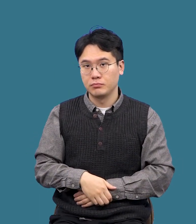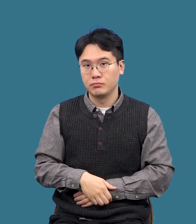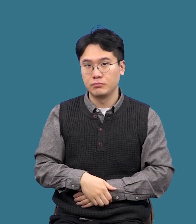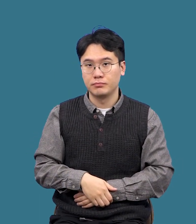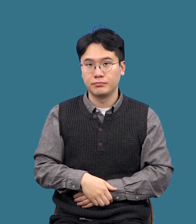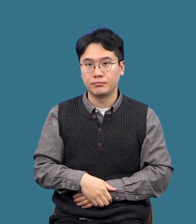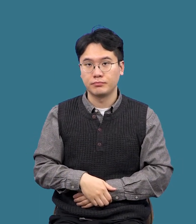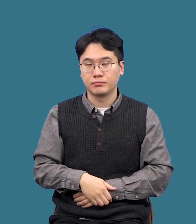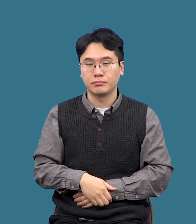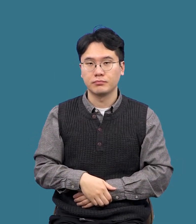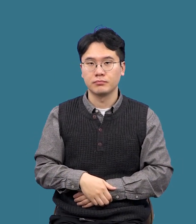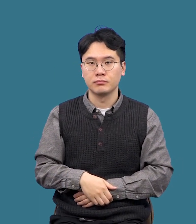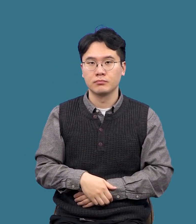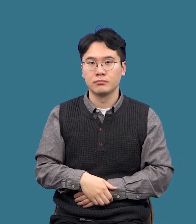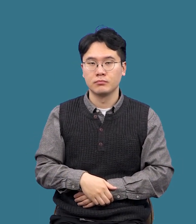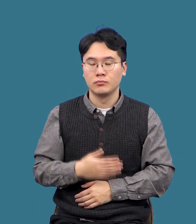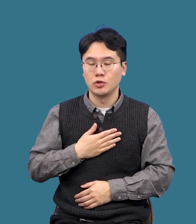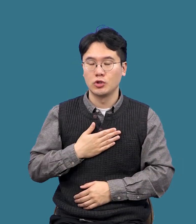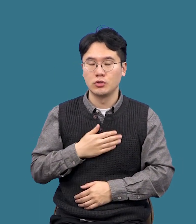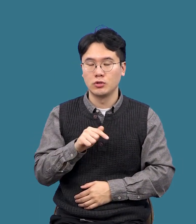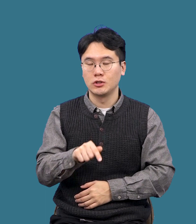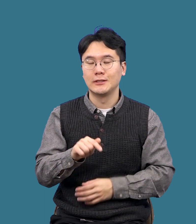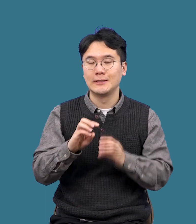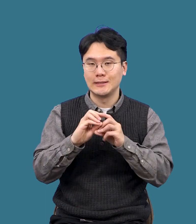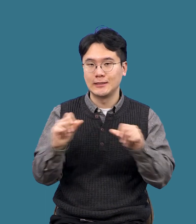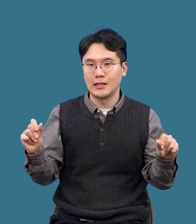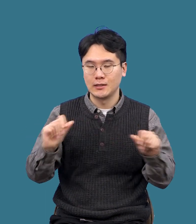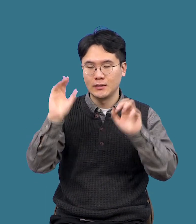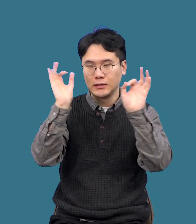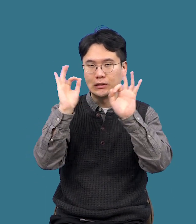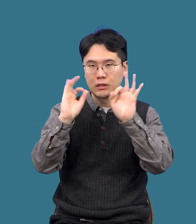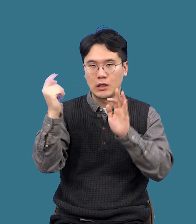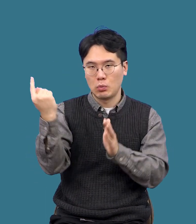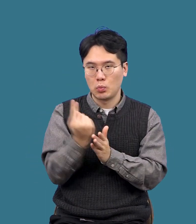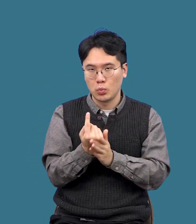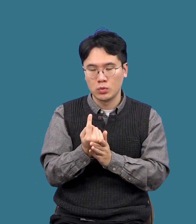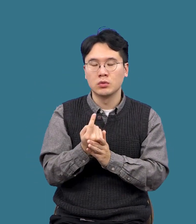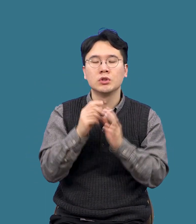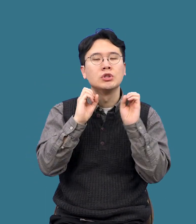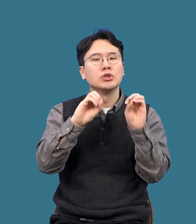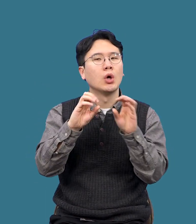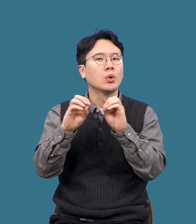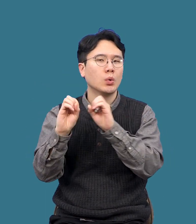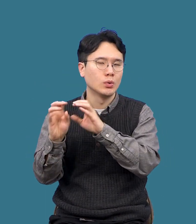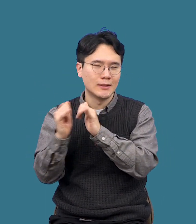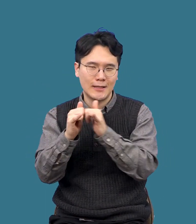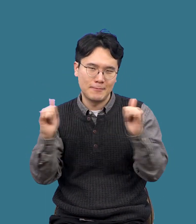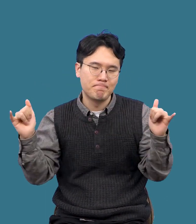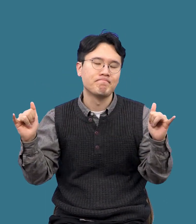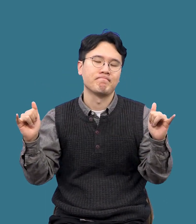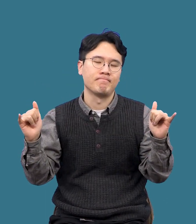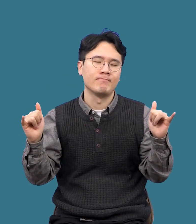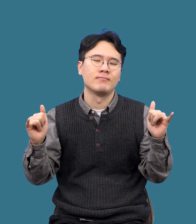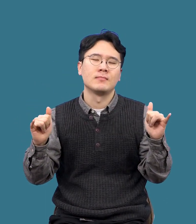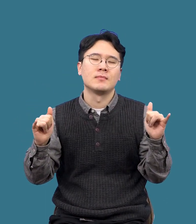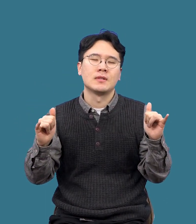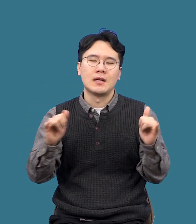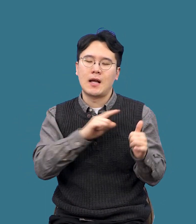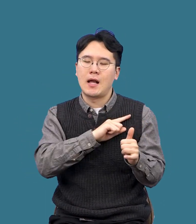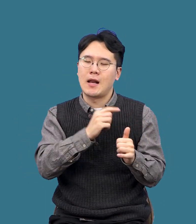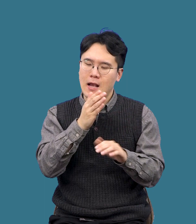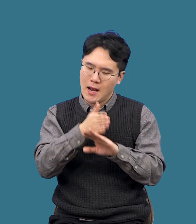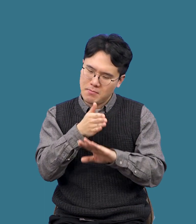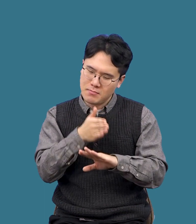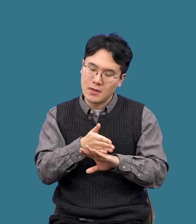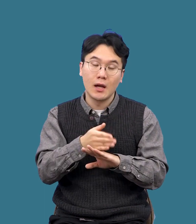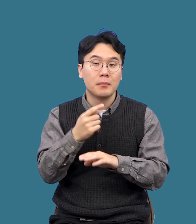저는 우리가 살고 있는 이 땅을 찾아온 선교사님들에게 우리가 제일 감사해야 할 일이 있다면 그들이 이